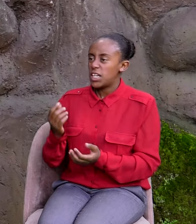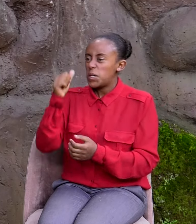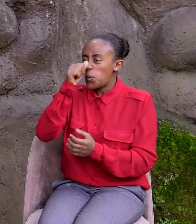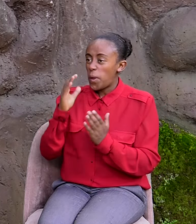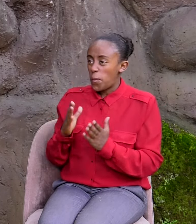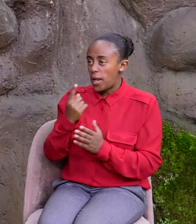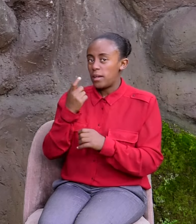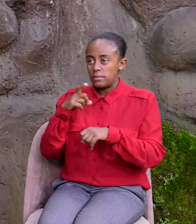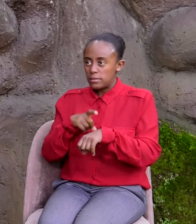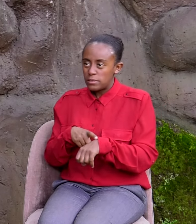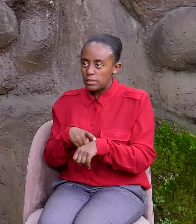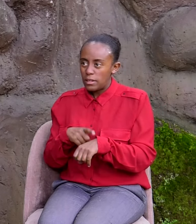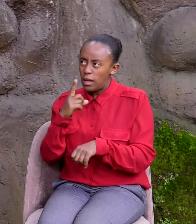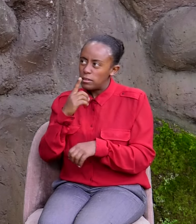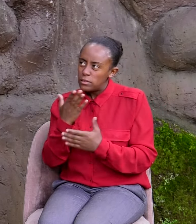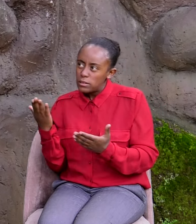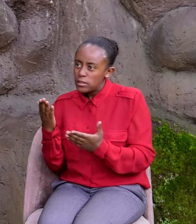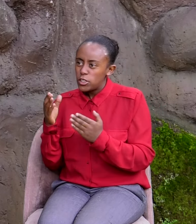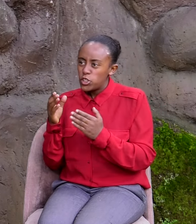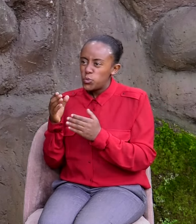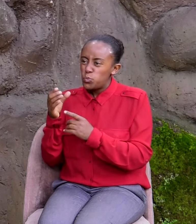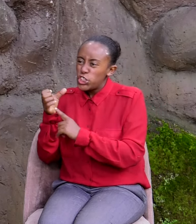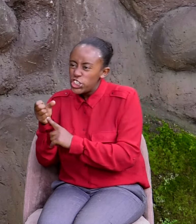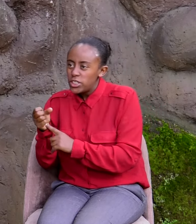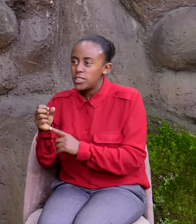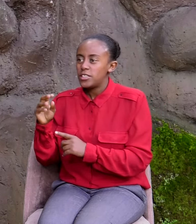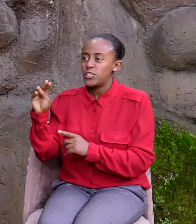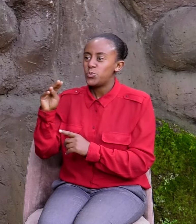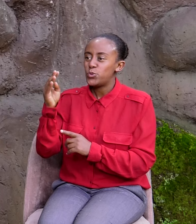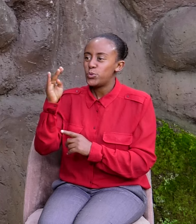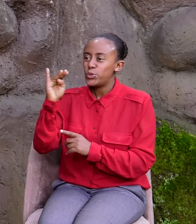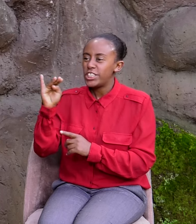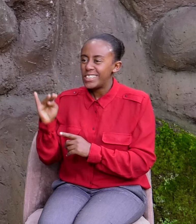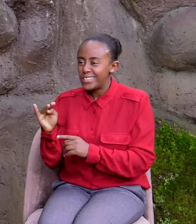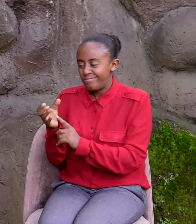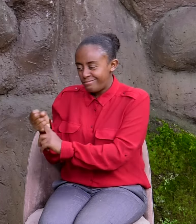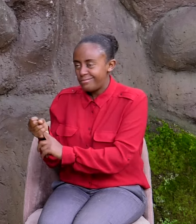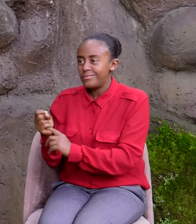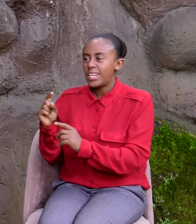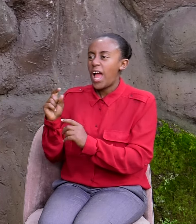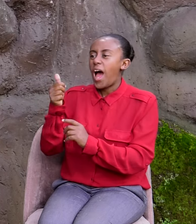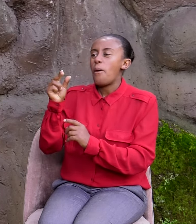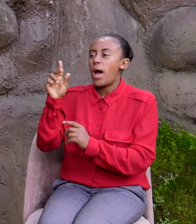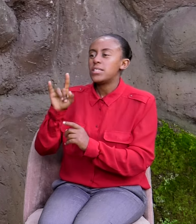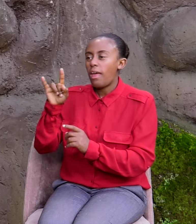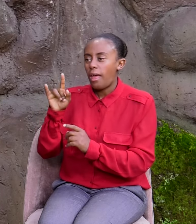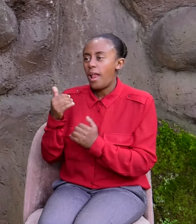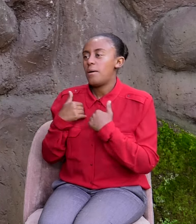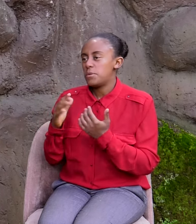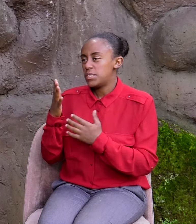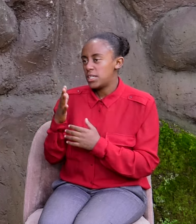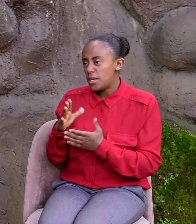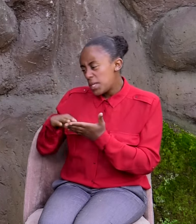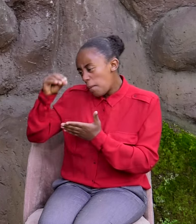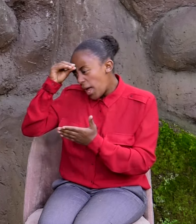ጊዜ አንድ ነገር ላይ ሙጭጭ ማለት አባዜ ያለብን መሰለኝና በተማርከው